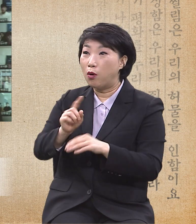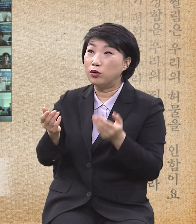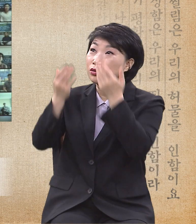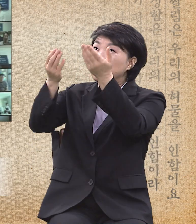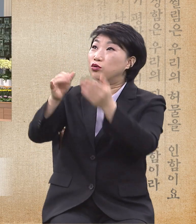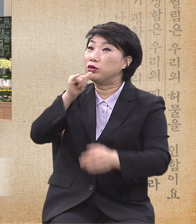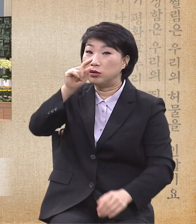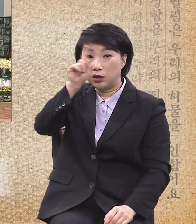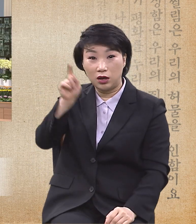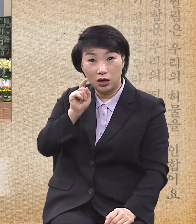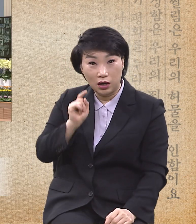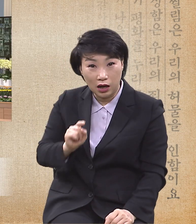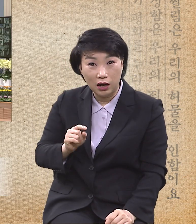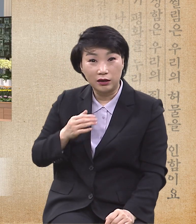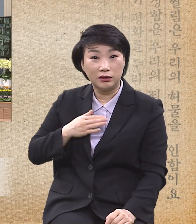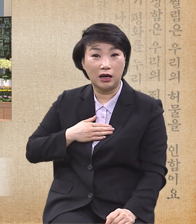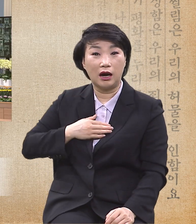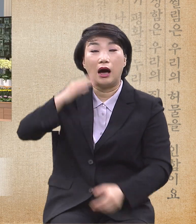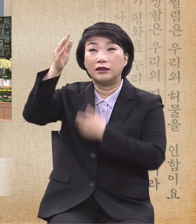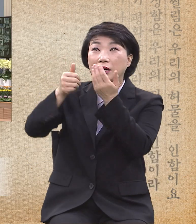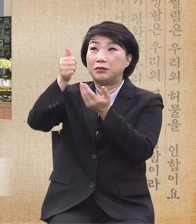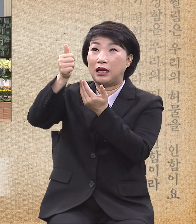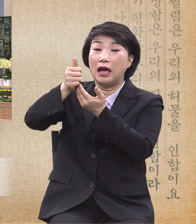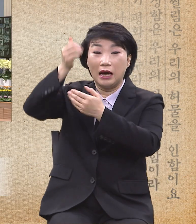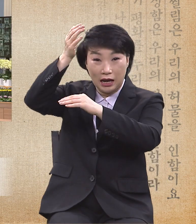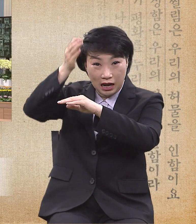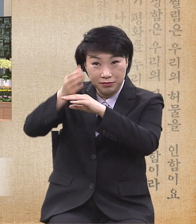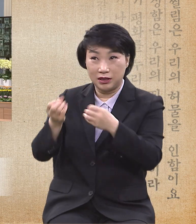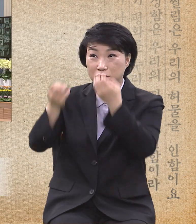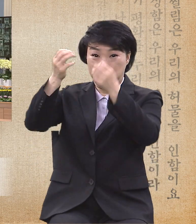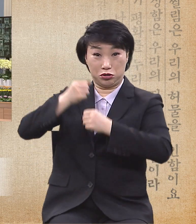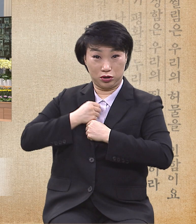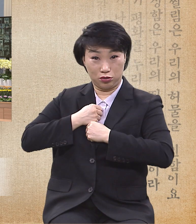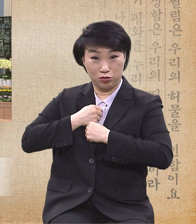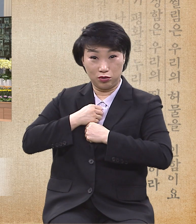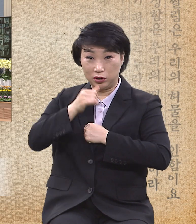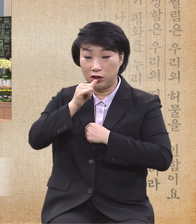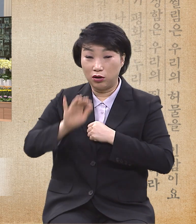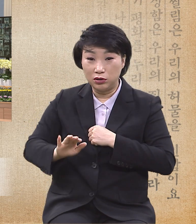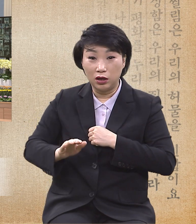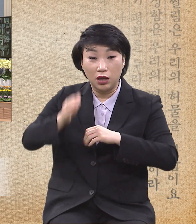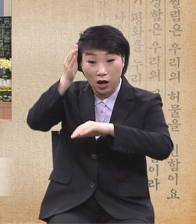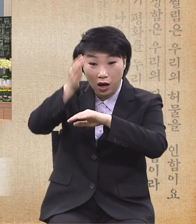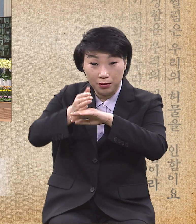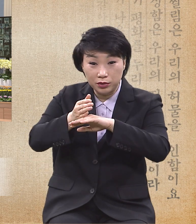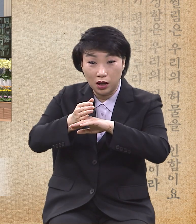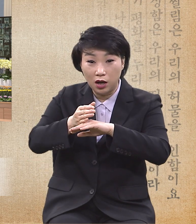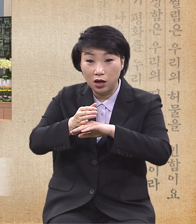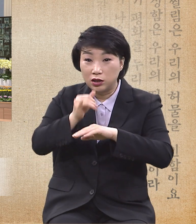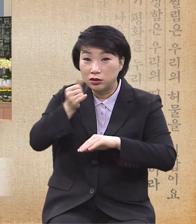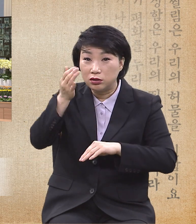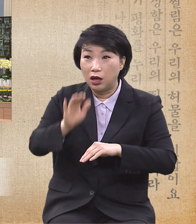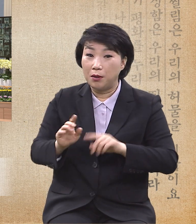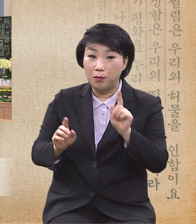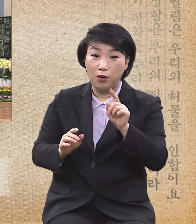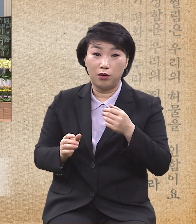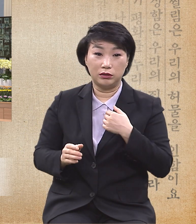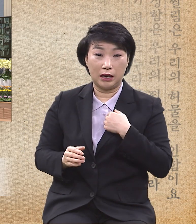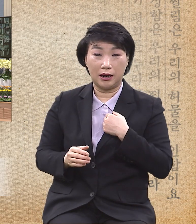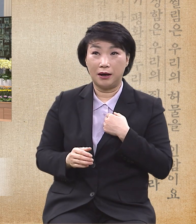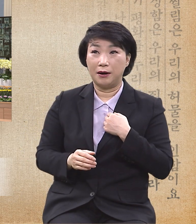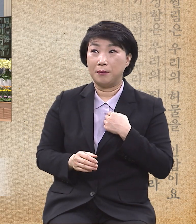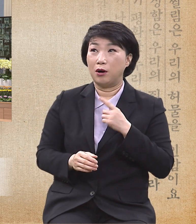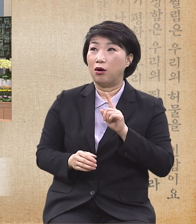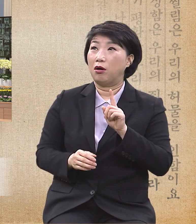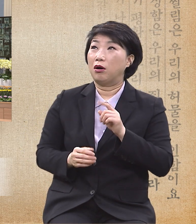드리나? 내가 하나님께 감사전을 지킨다. 근데 감사하는데 무엇인가?